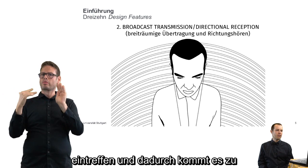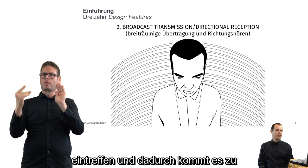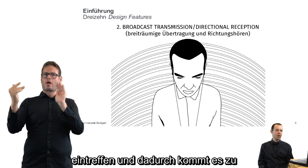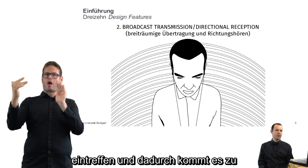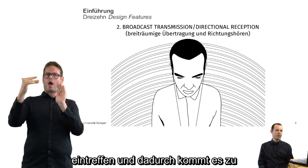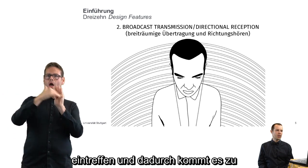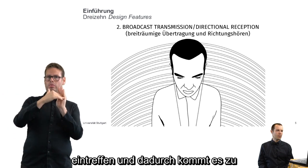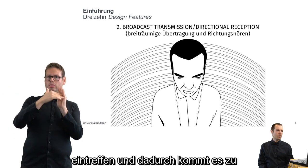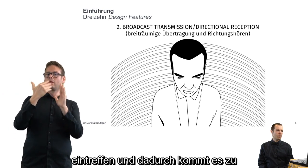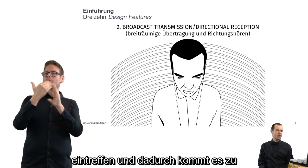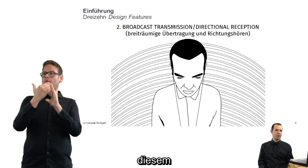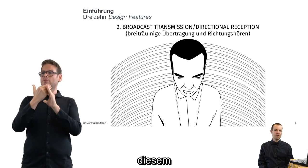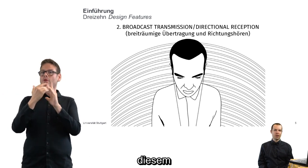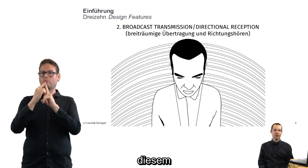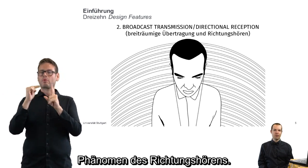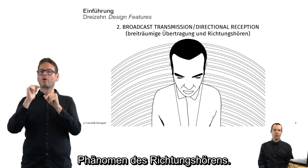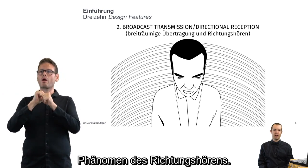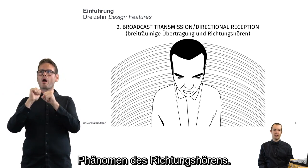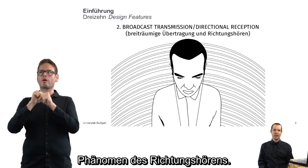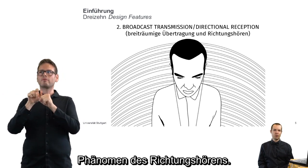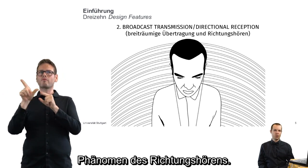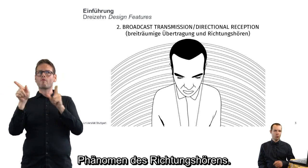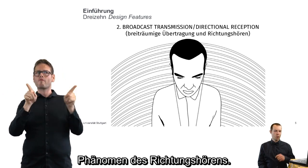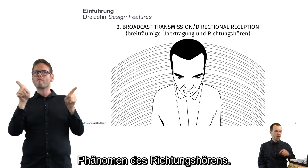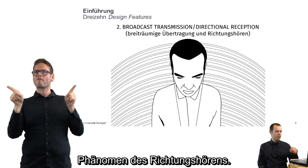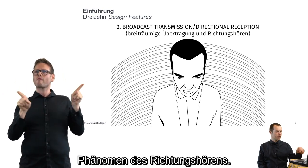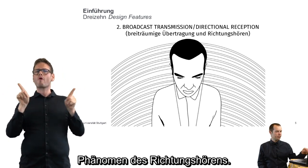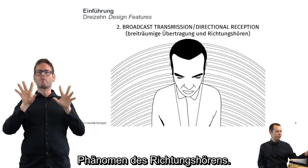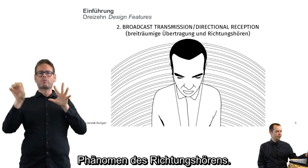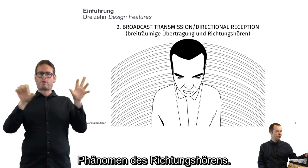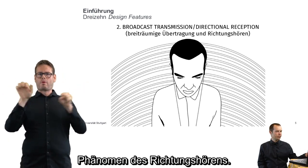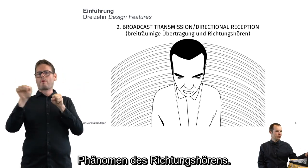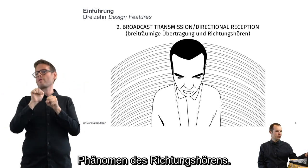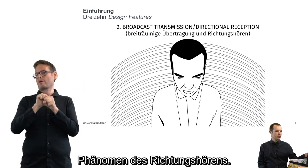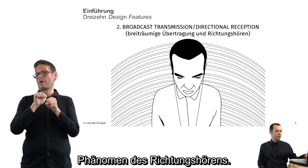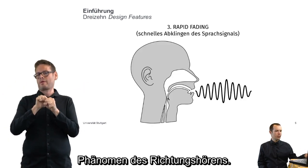eintreffen und dadurch kommt es zu diesem Phänomen des Richtungsführens.